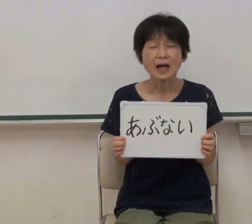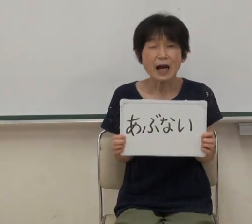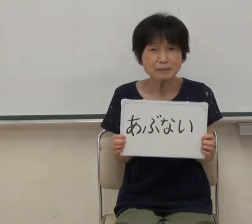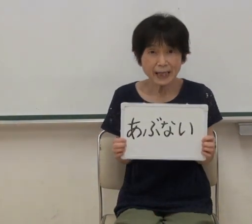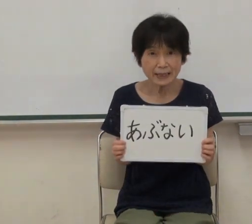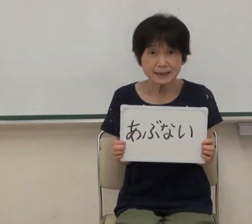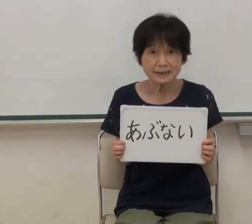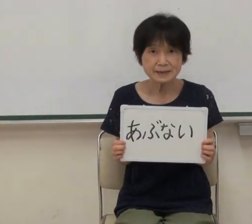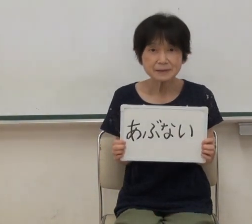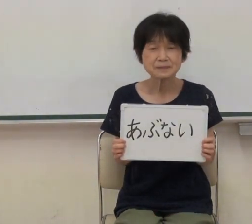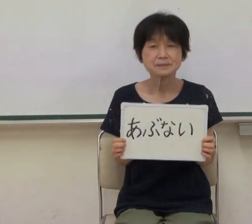危ない。